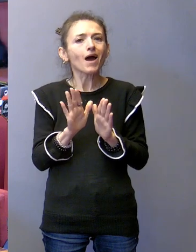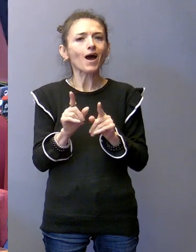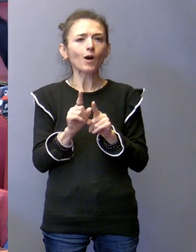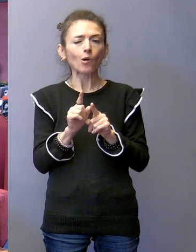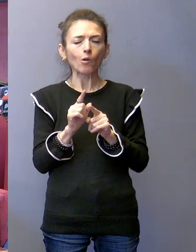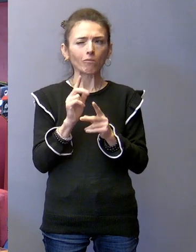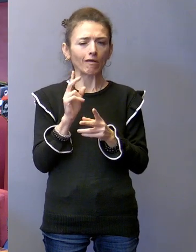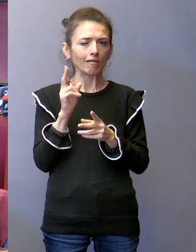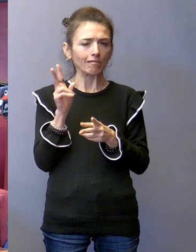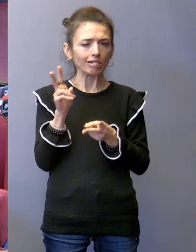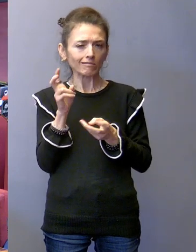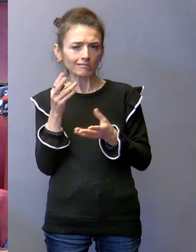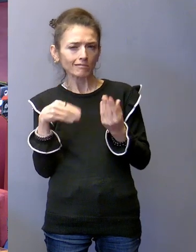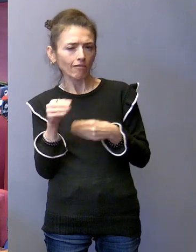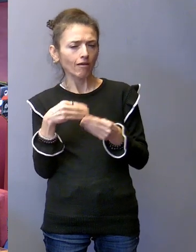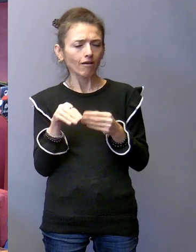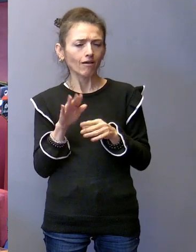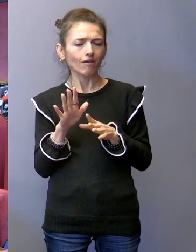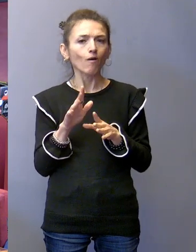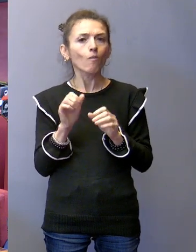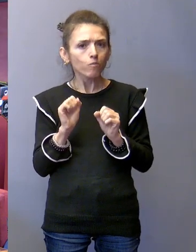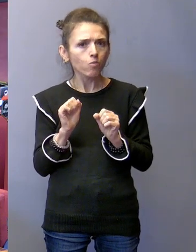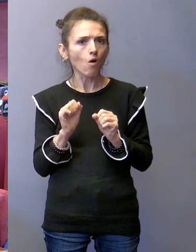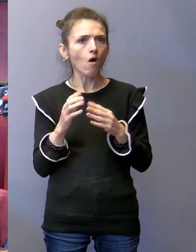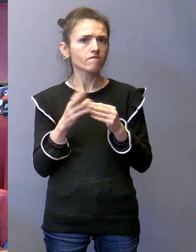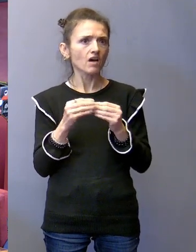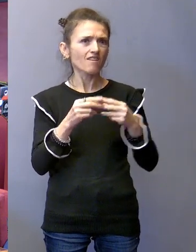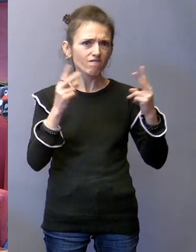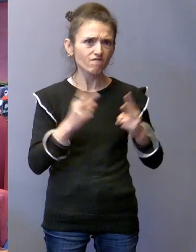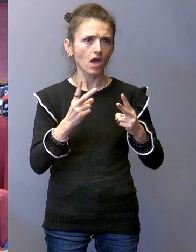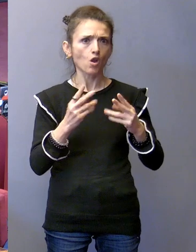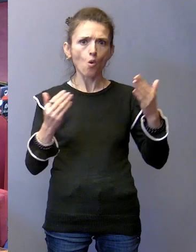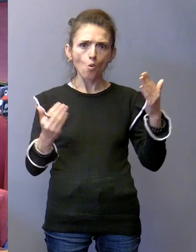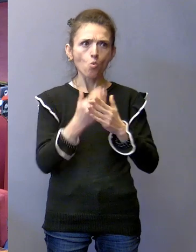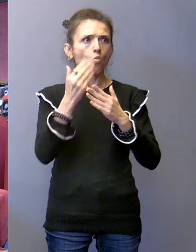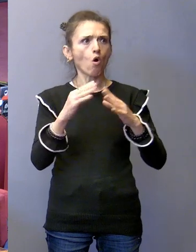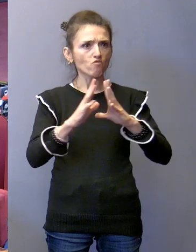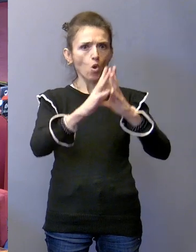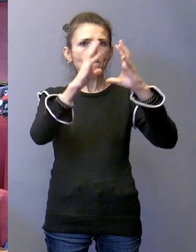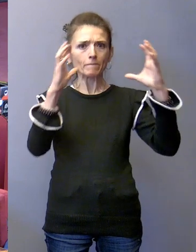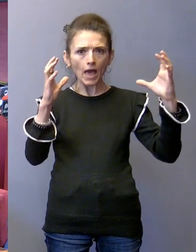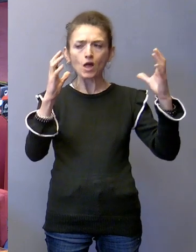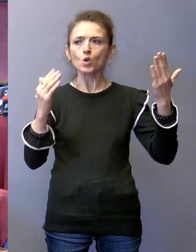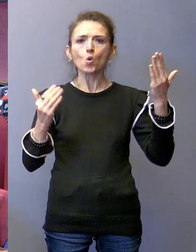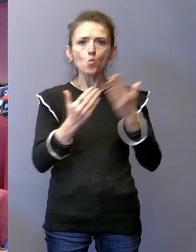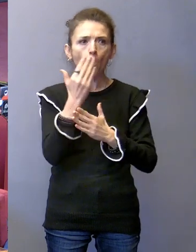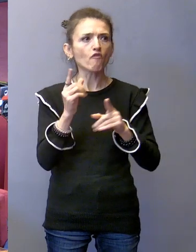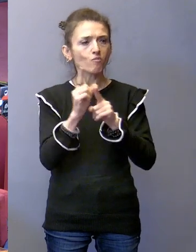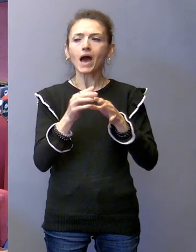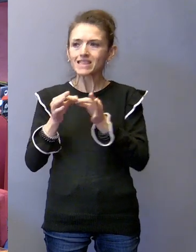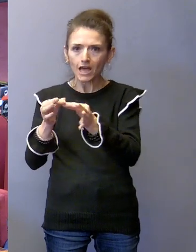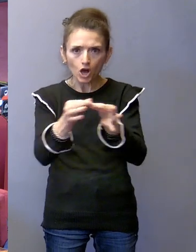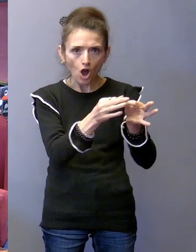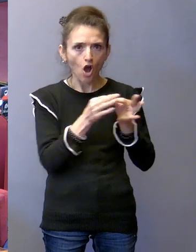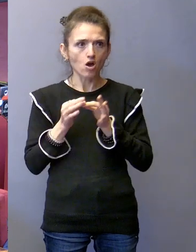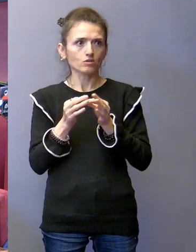stratagemmi arrivata a costruire un impianto nuovo ma nuovo partecipato nuovo argomentato nuovo deciso anche